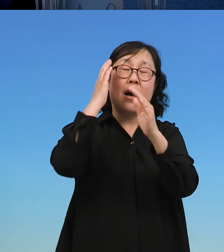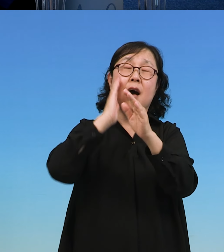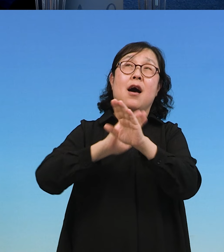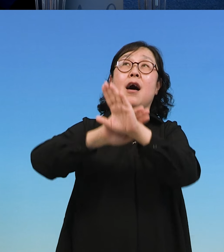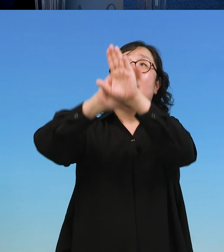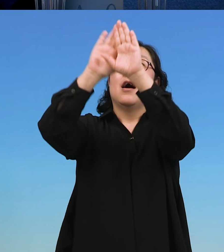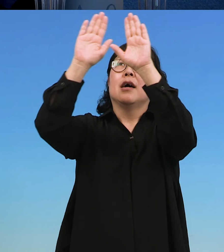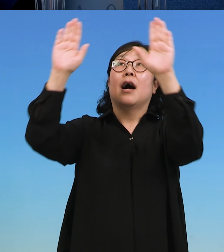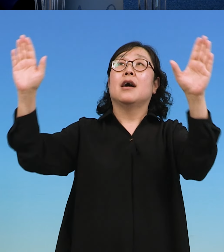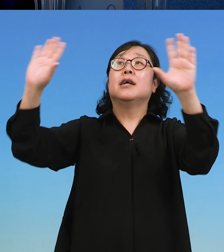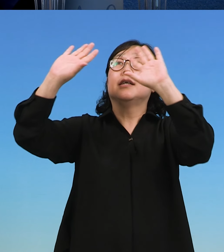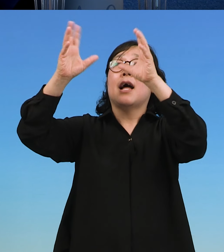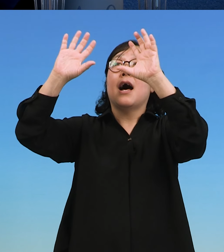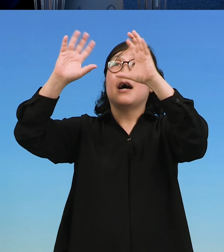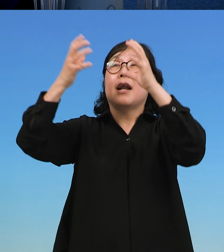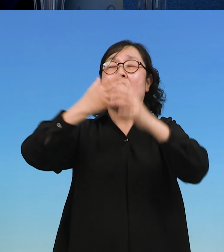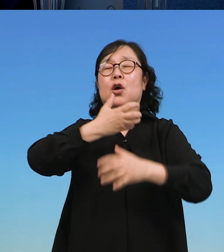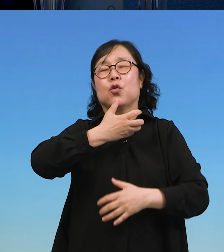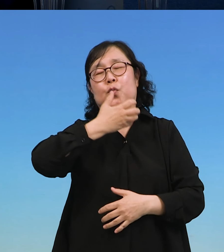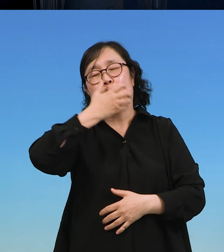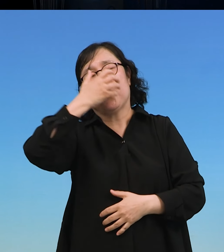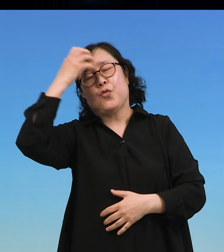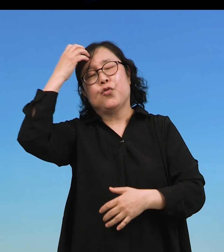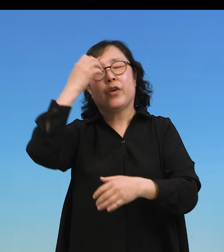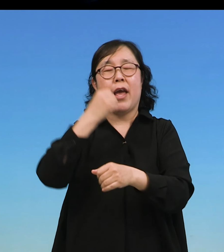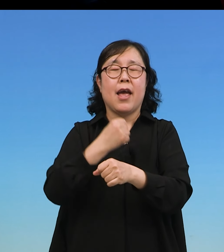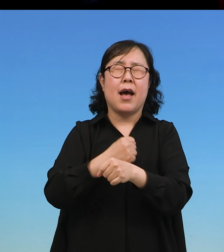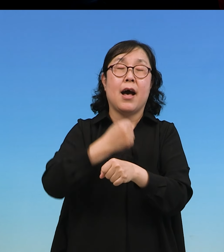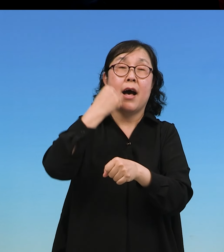그 나라 꿈꾸게 하시네.